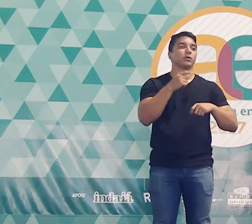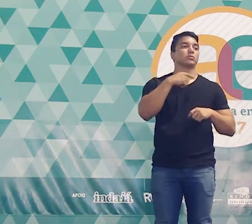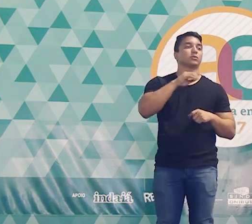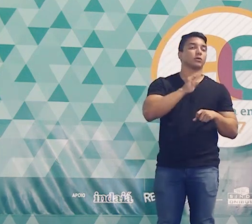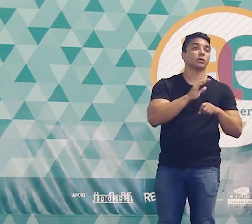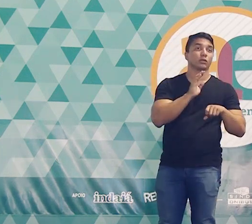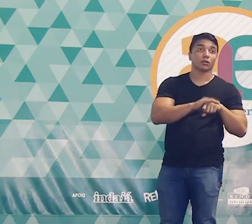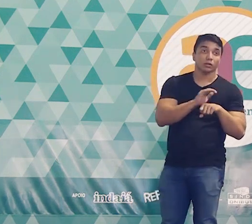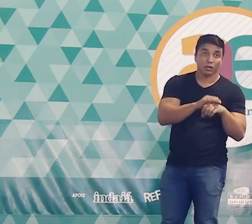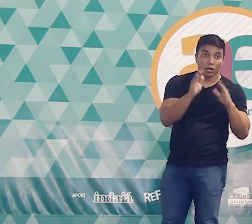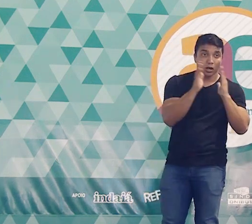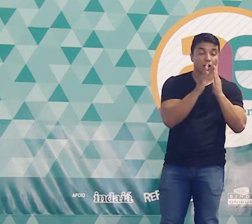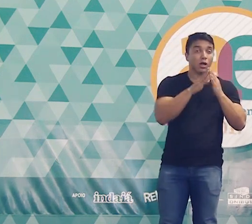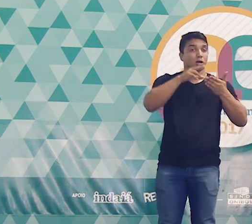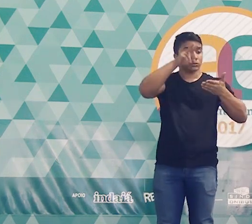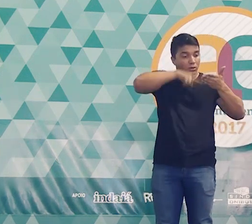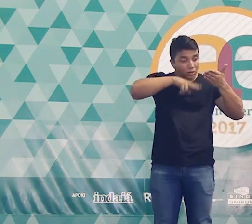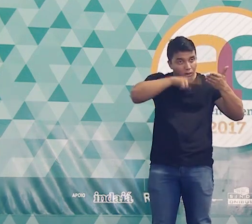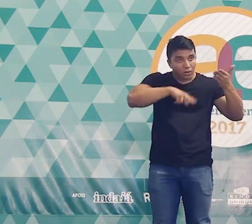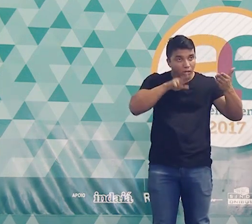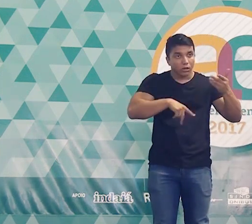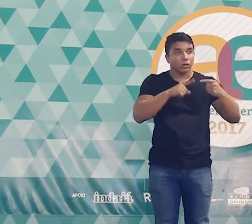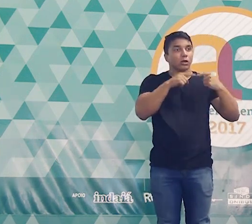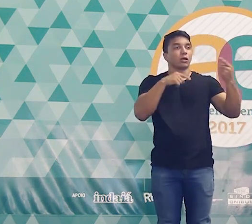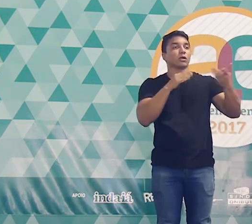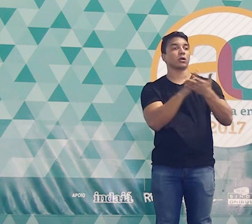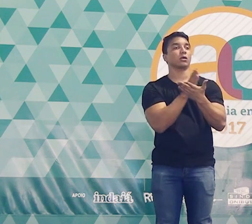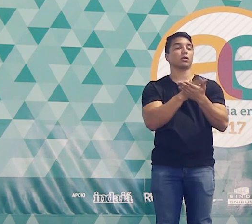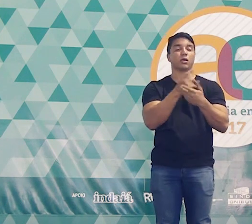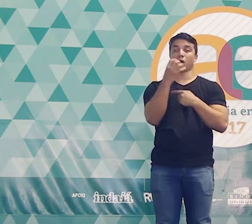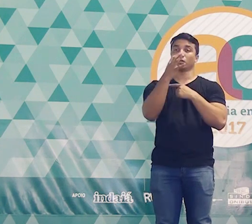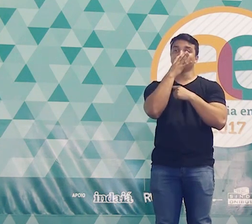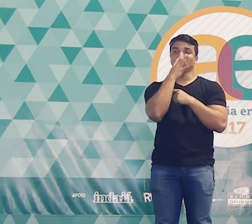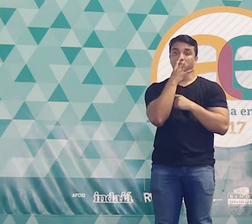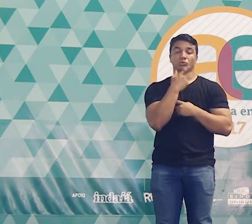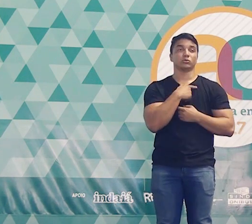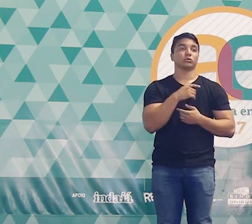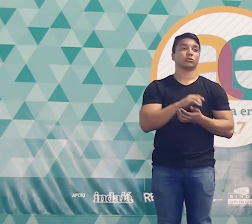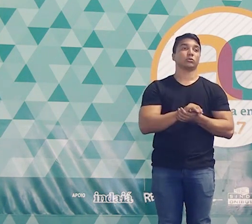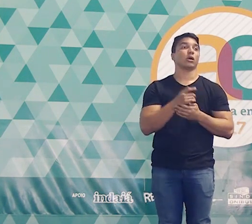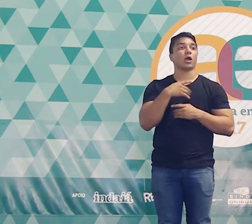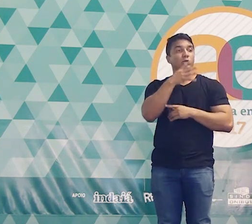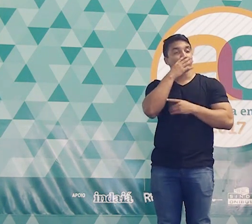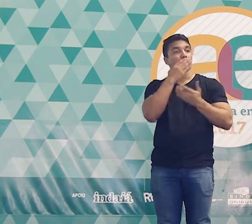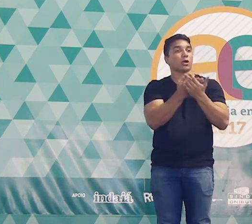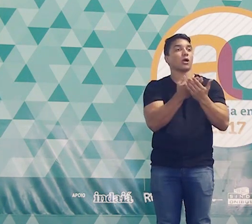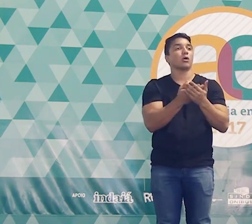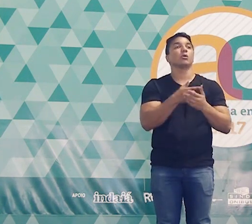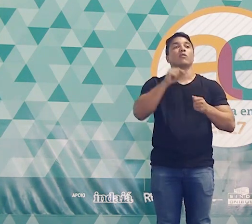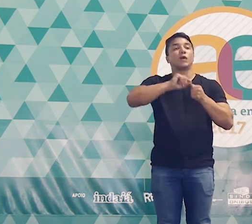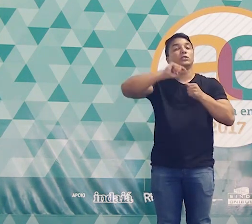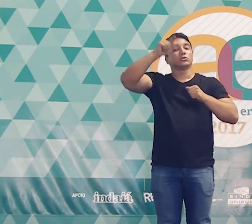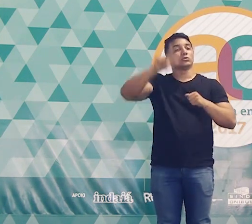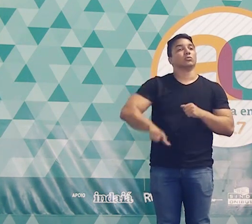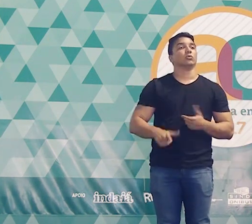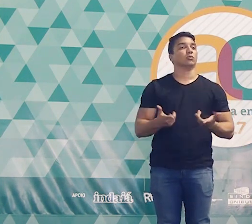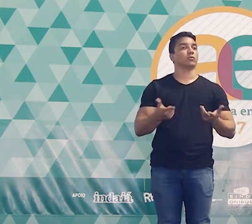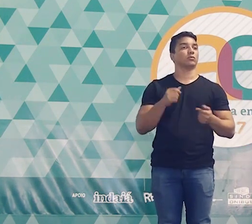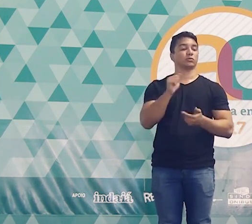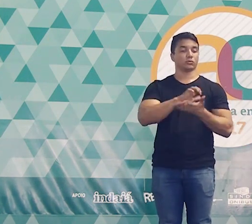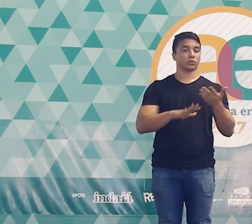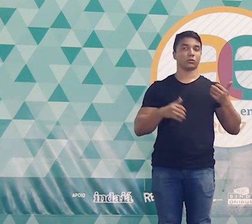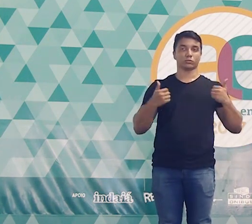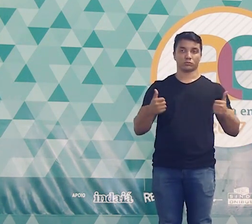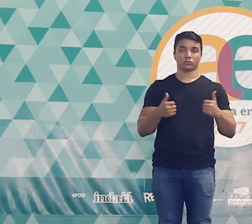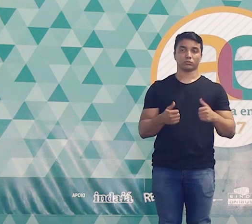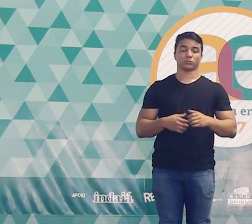em casa, peguem o material novamente, assistam a aula Academia NEM na internet e refaçam os exercícios, tá?